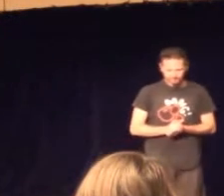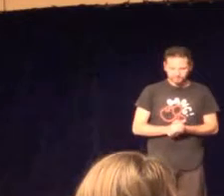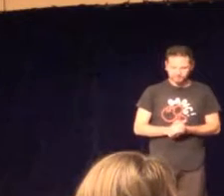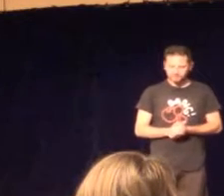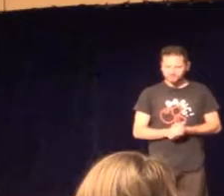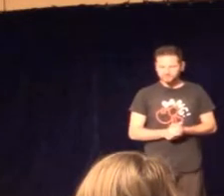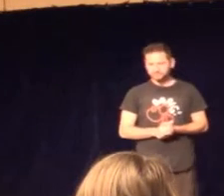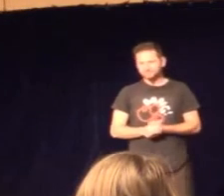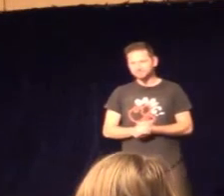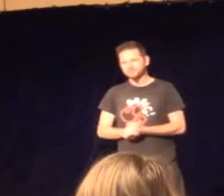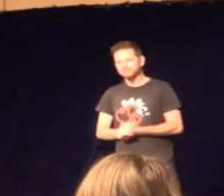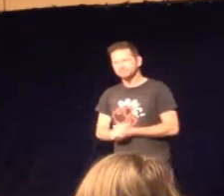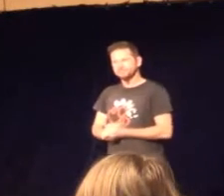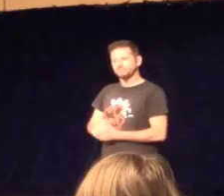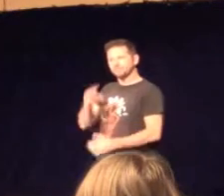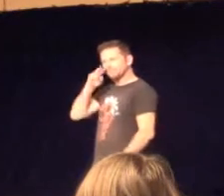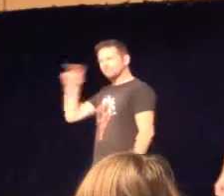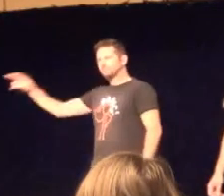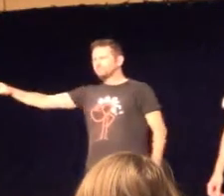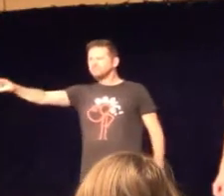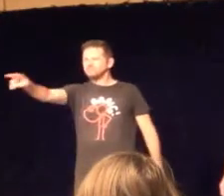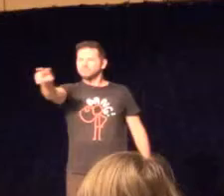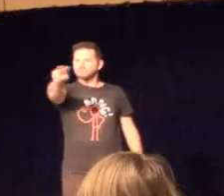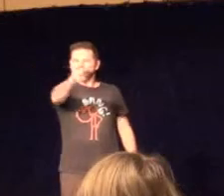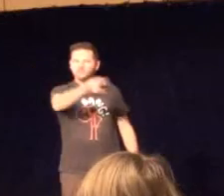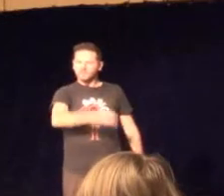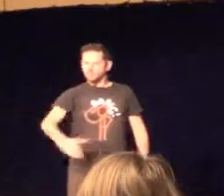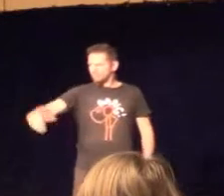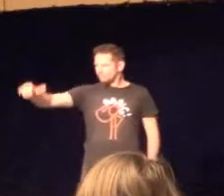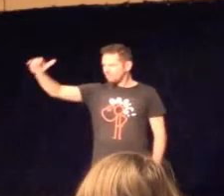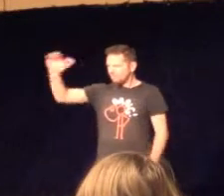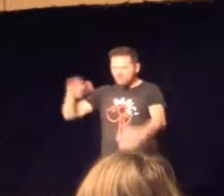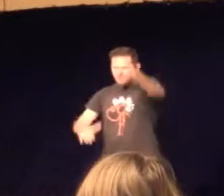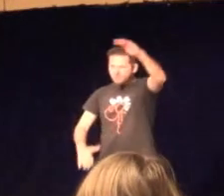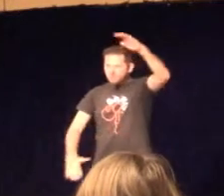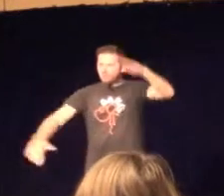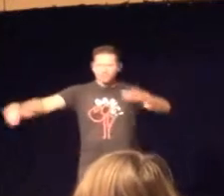je les regarde grandir, mais je ne veux pas les voir vieillir.